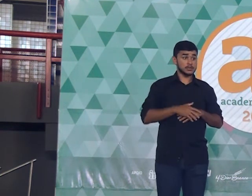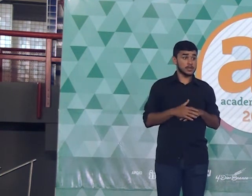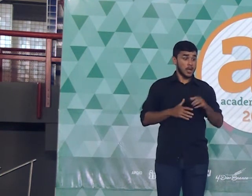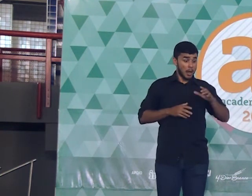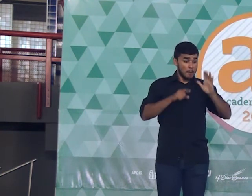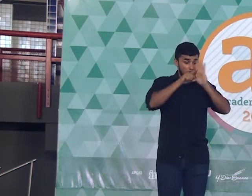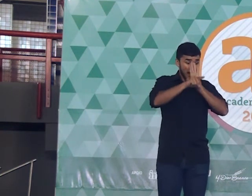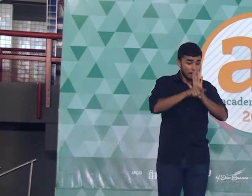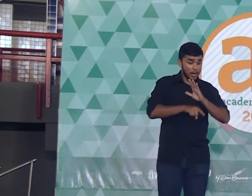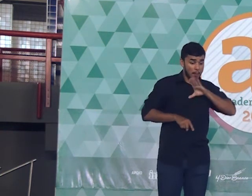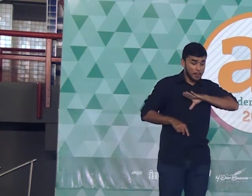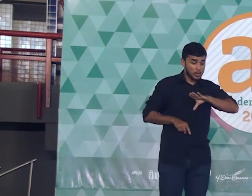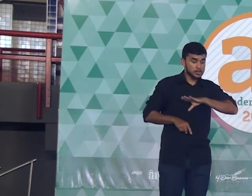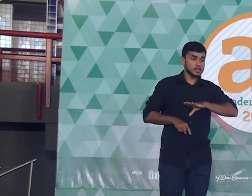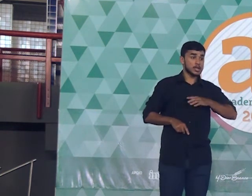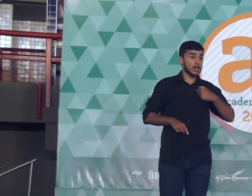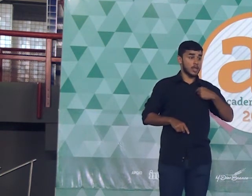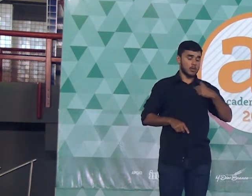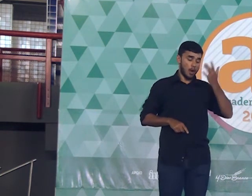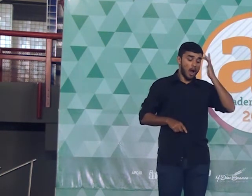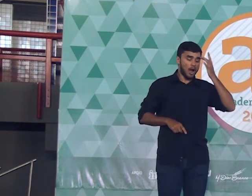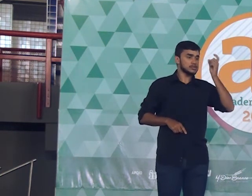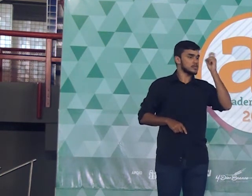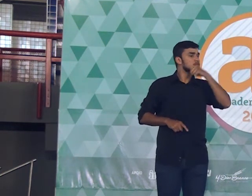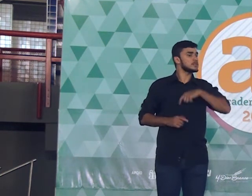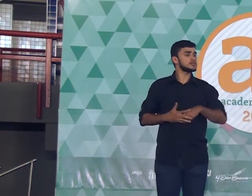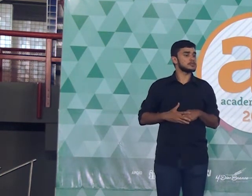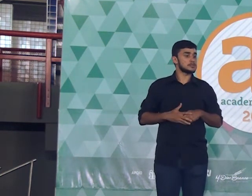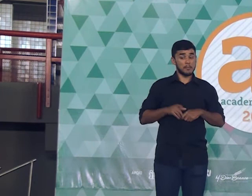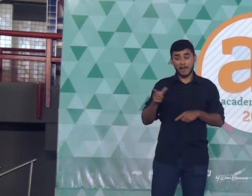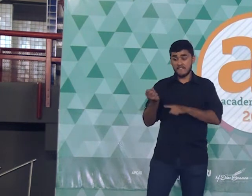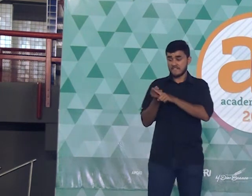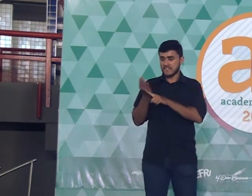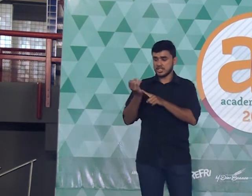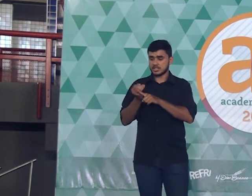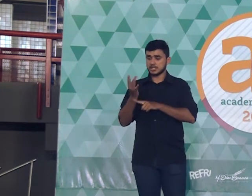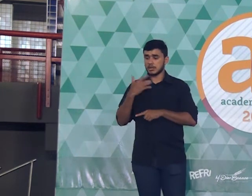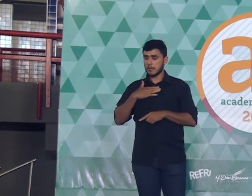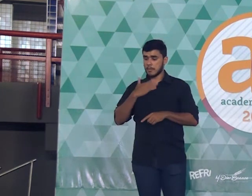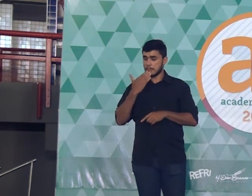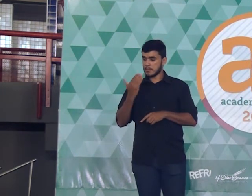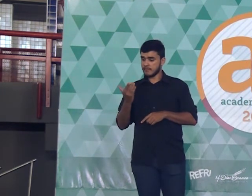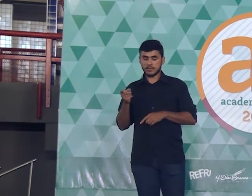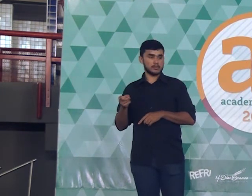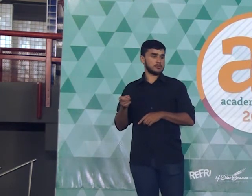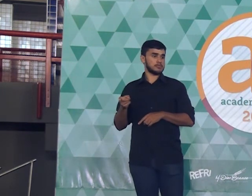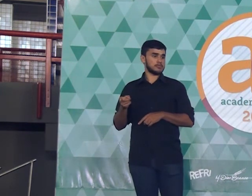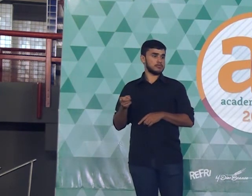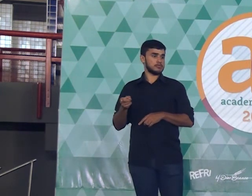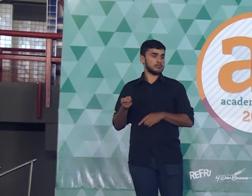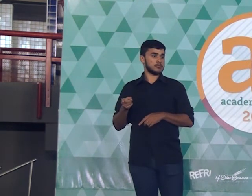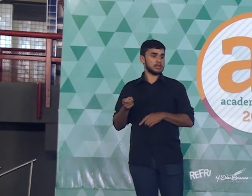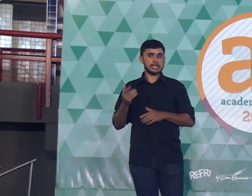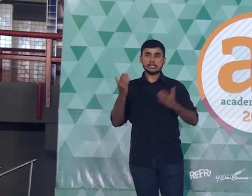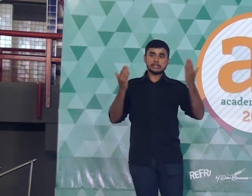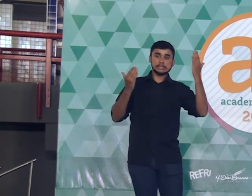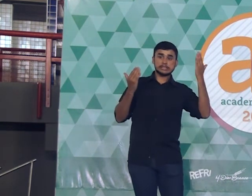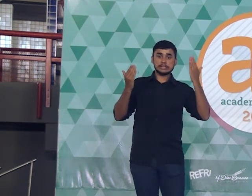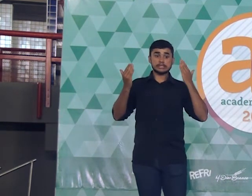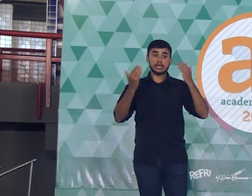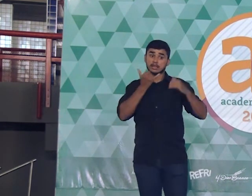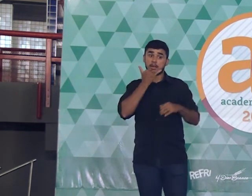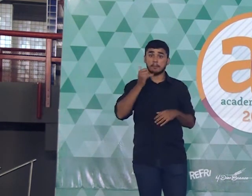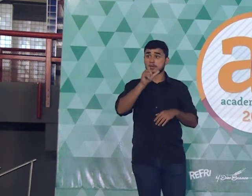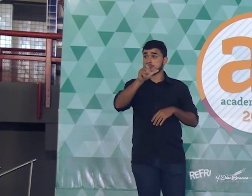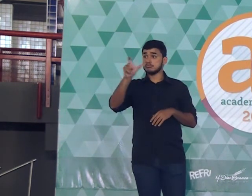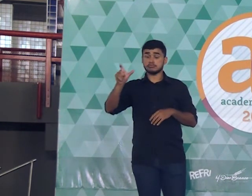português. Né? As questões de português são difíceis, as questões de física não. Então, classificar o fácil ou difícil depende muito de você. Mas aqui